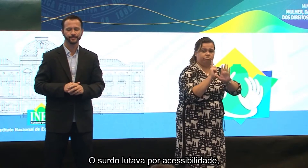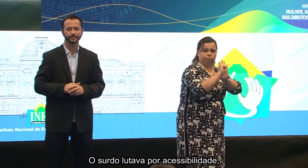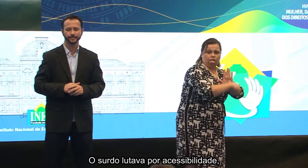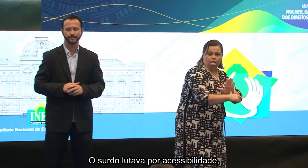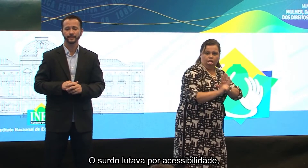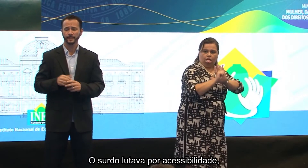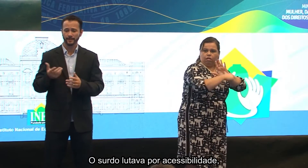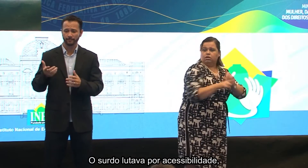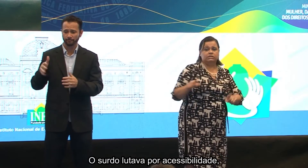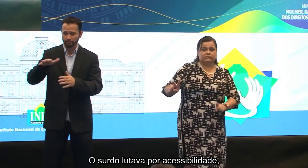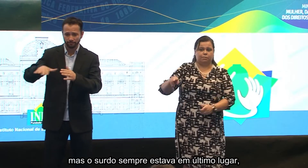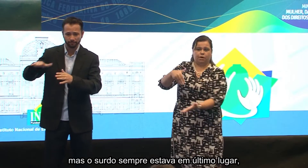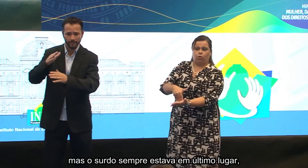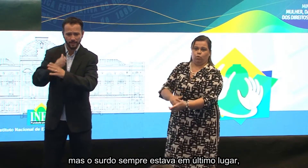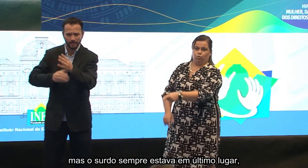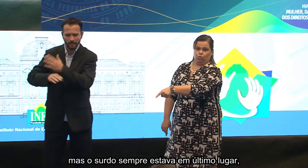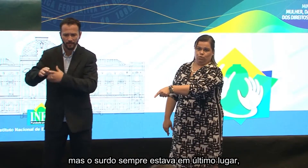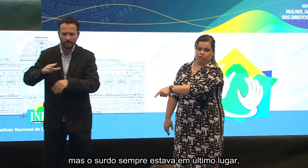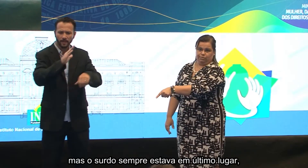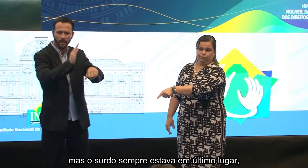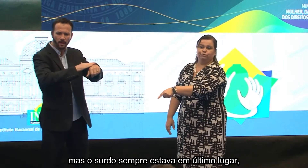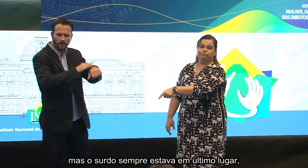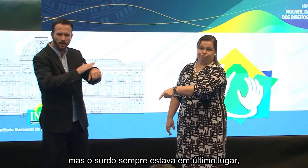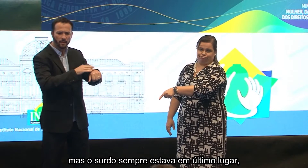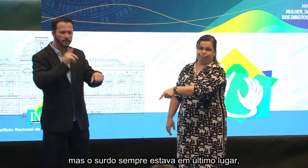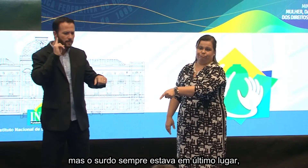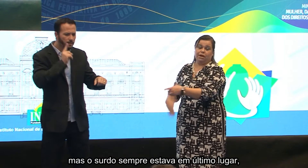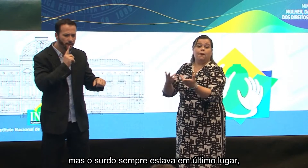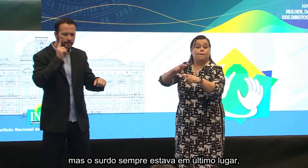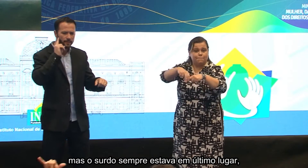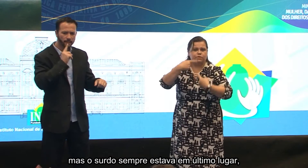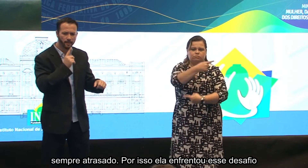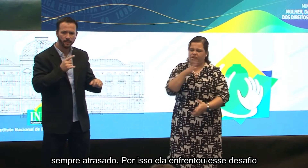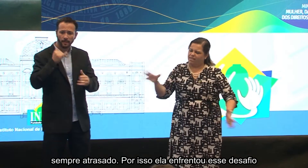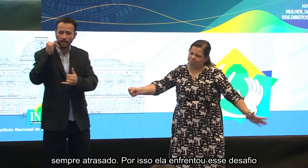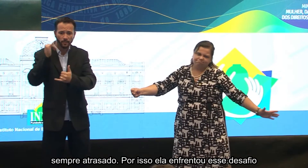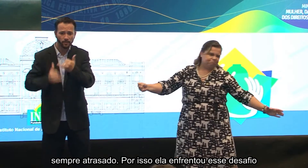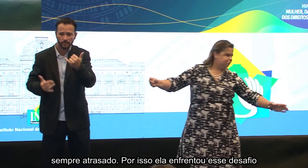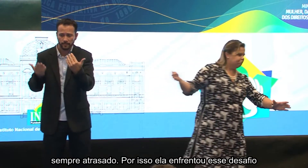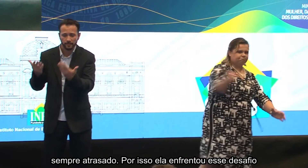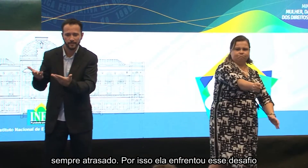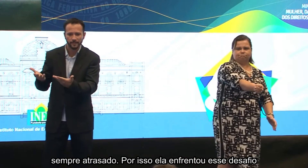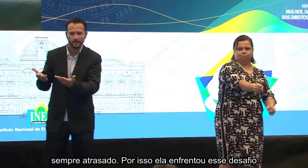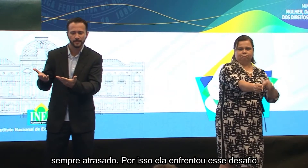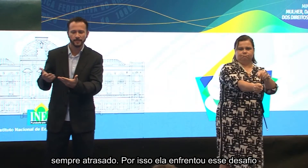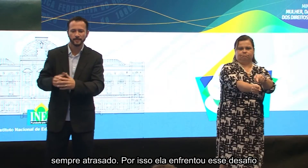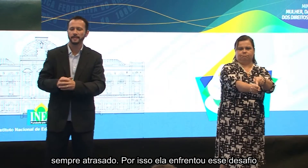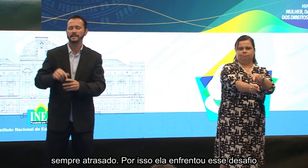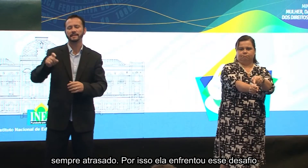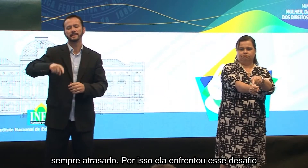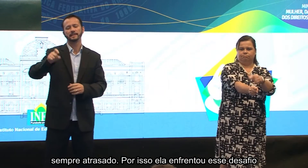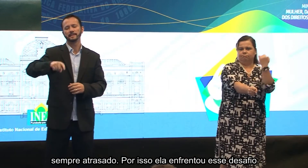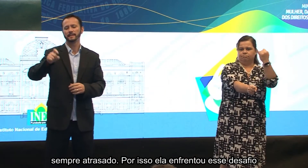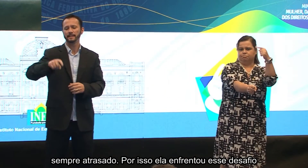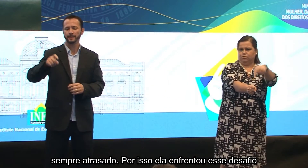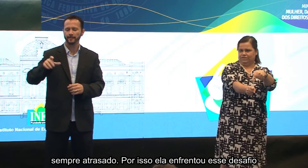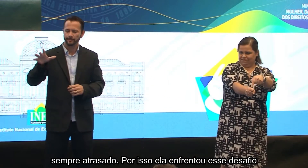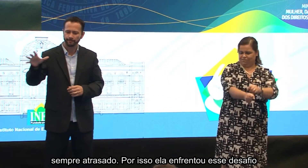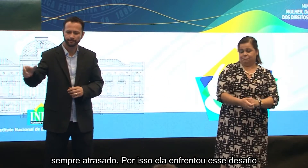por acessibilidade, mas o surdo sempre estava em último lugar, sempre atrasado. Por isso que ela enfrentou esse desafio